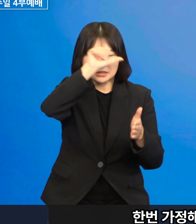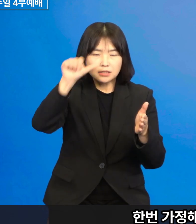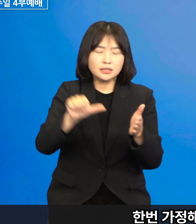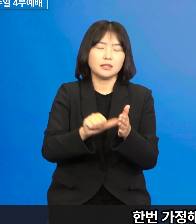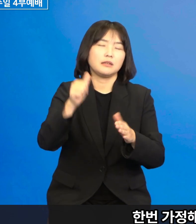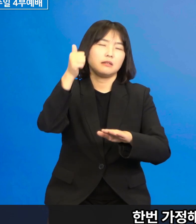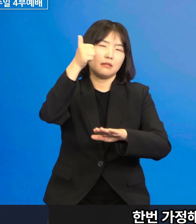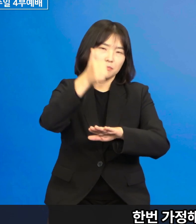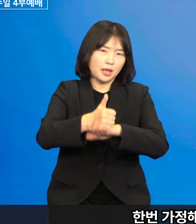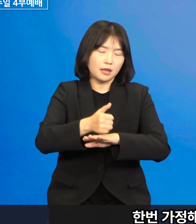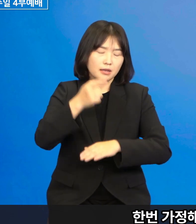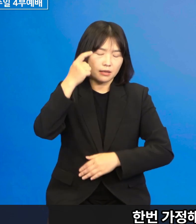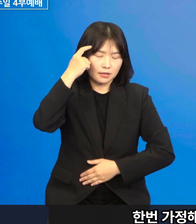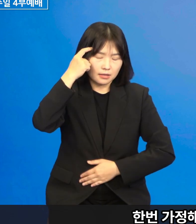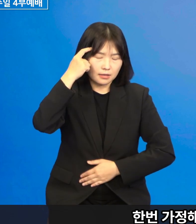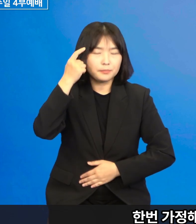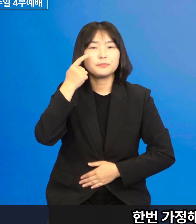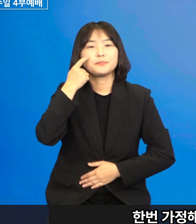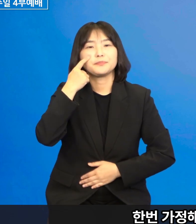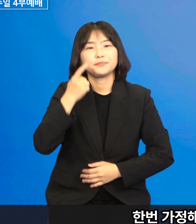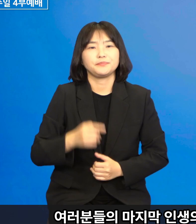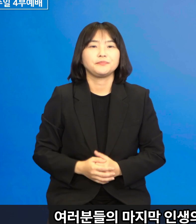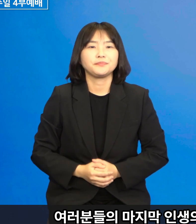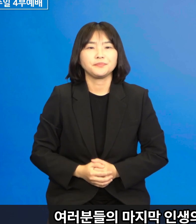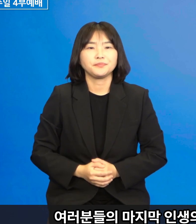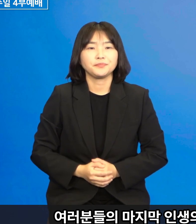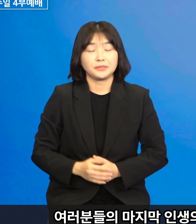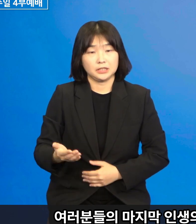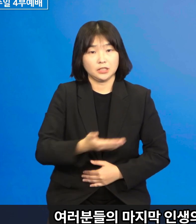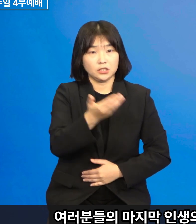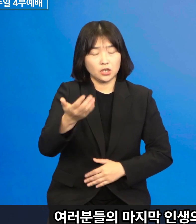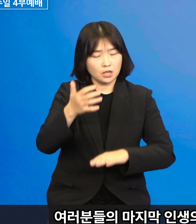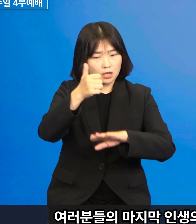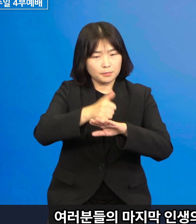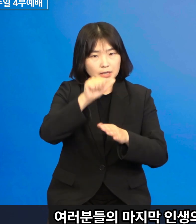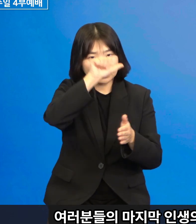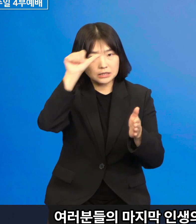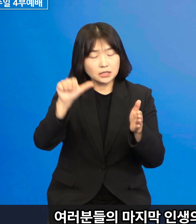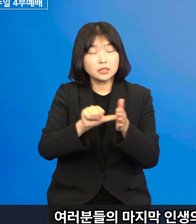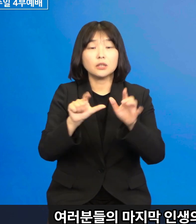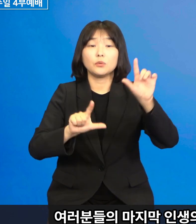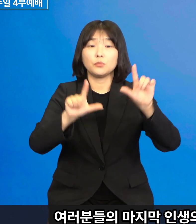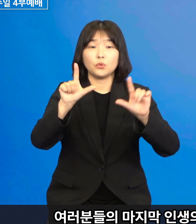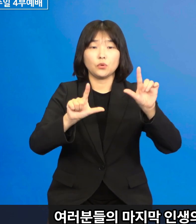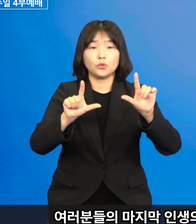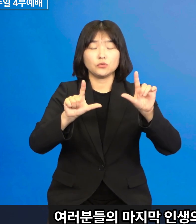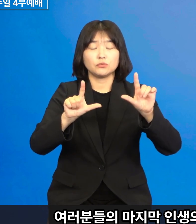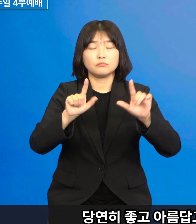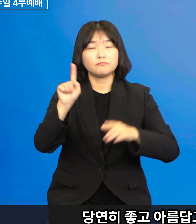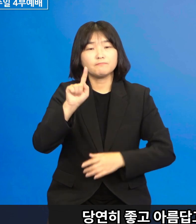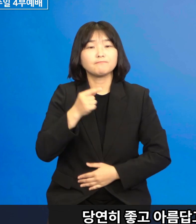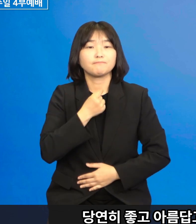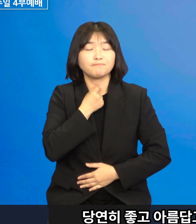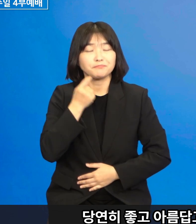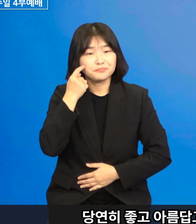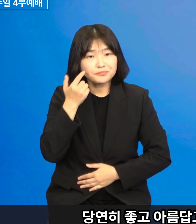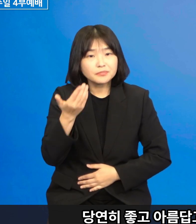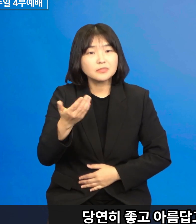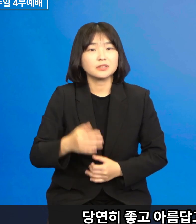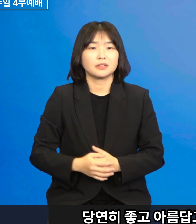마지막이라고 한번 가정해 보시기 바랍니다. 여러분들의 마지막 인생의 모습이 어떠하고 싶으십니까?